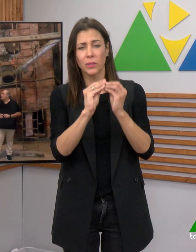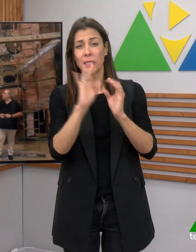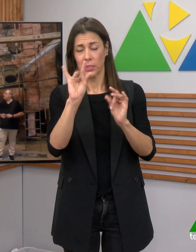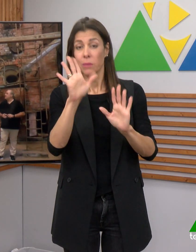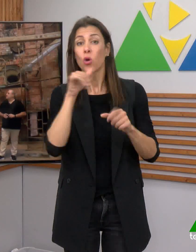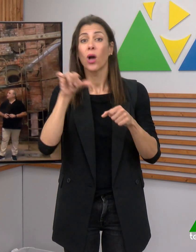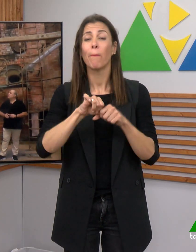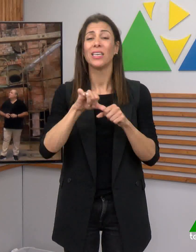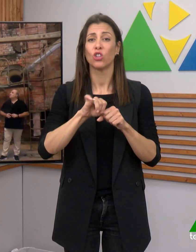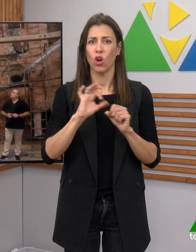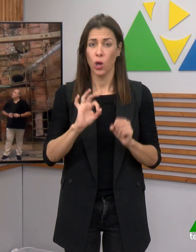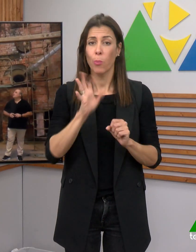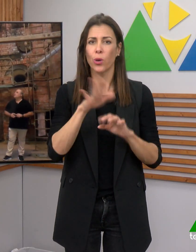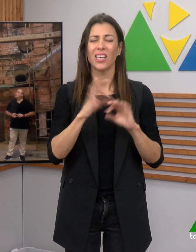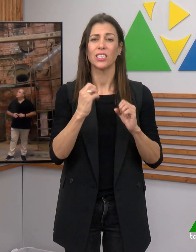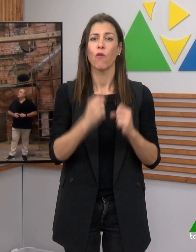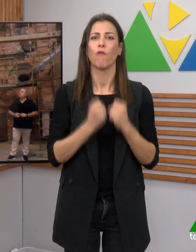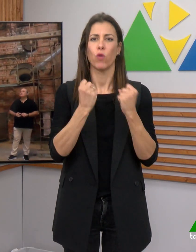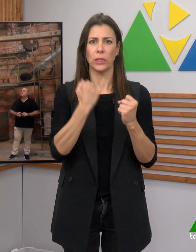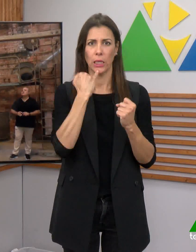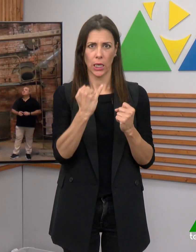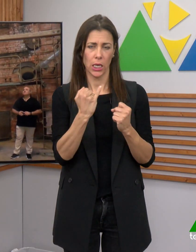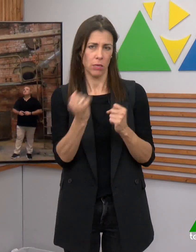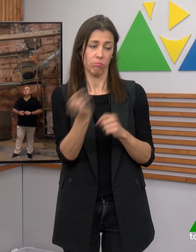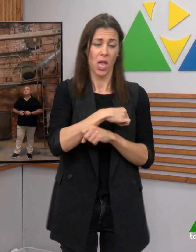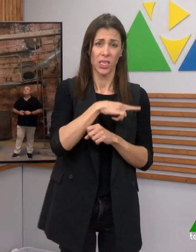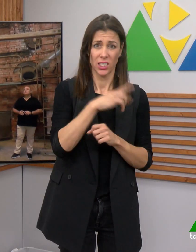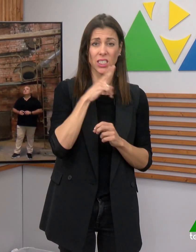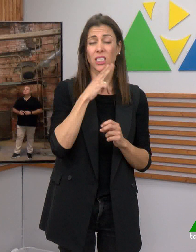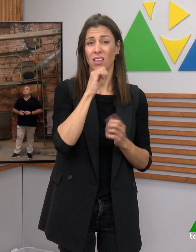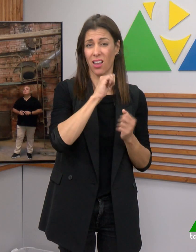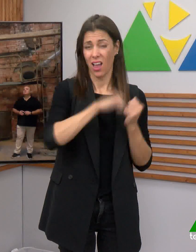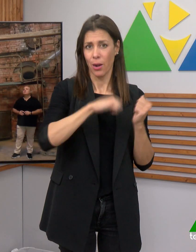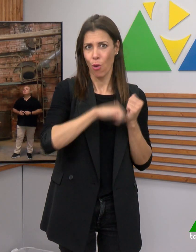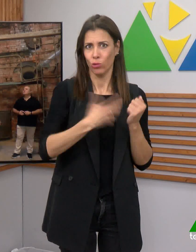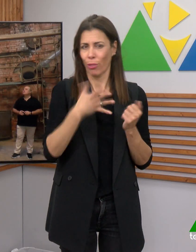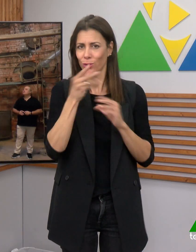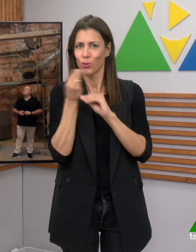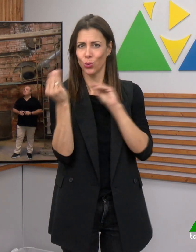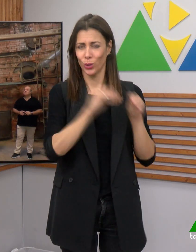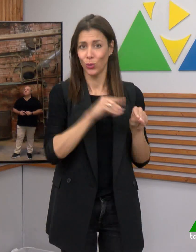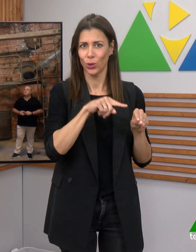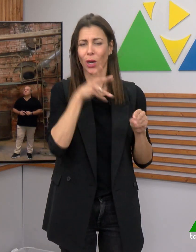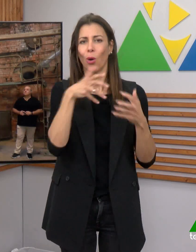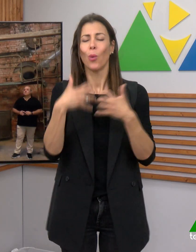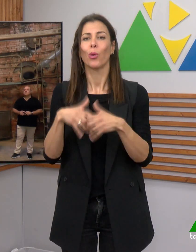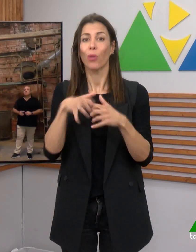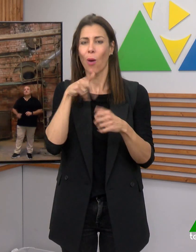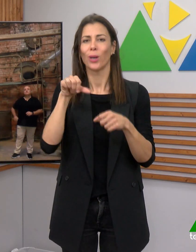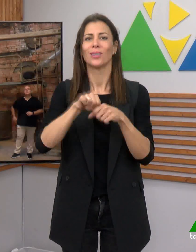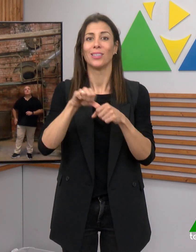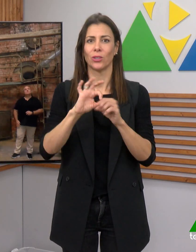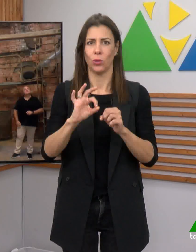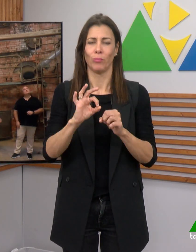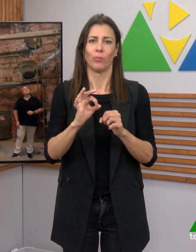la sustitución como fuente de energía del petróleo al carbón, y sustituyeron la producción de